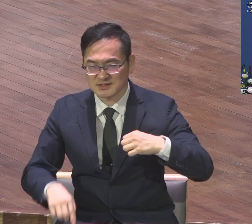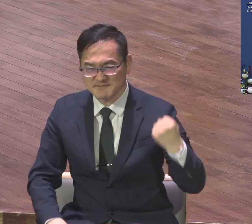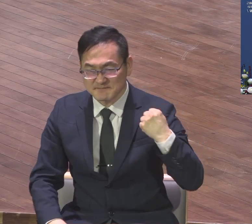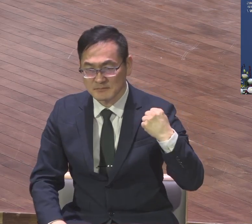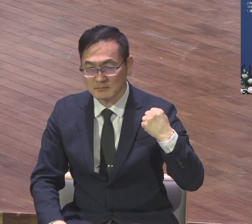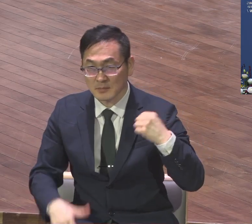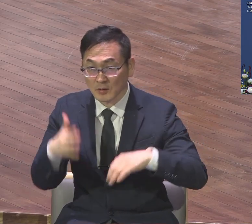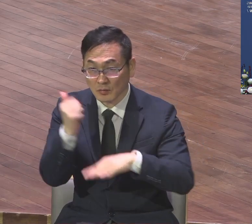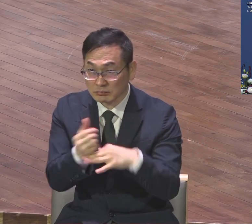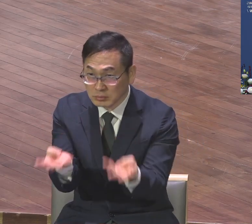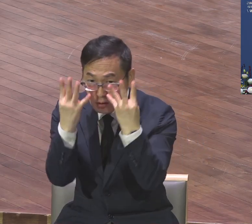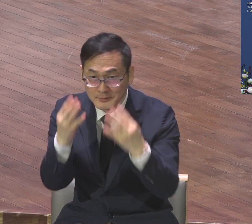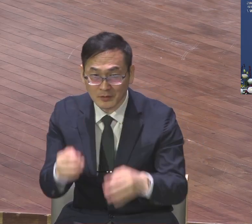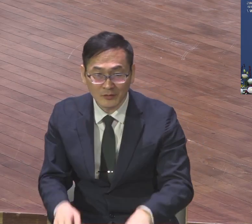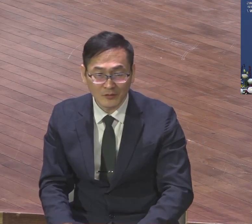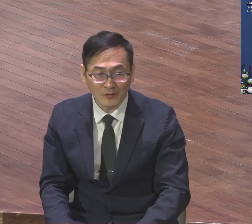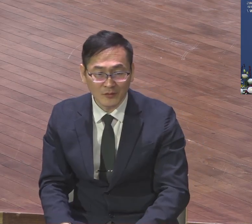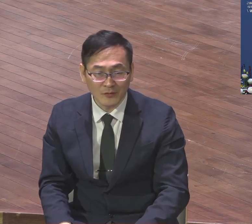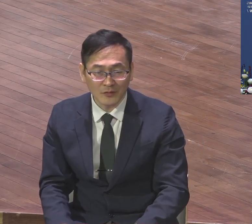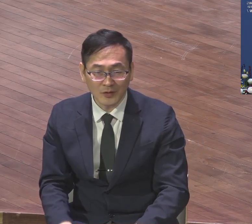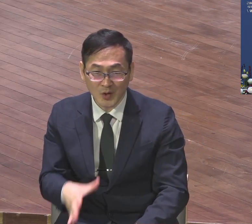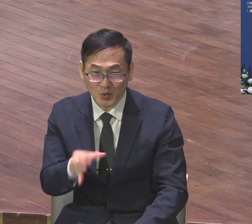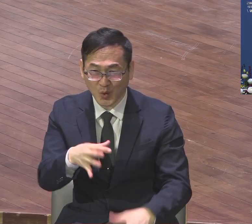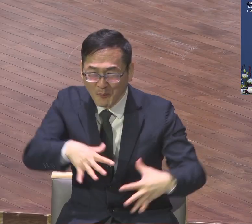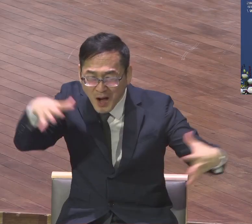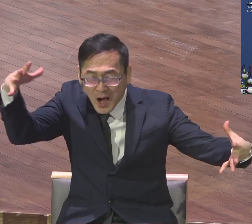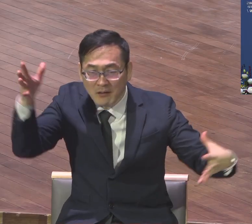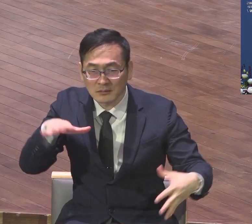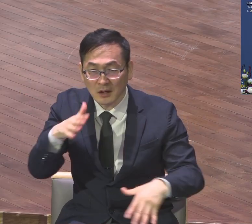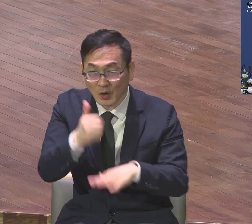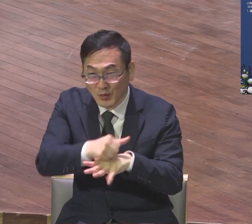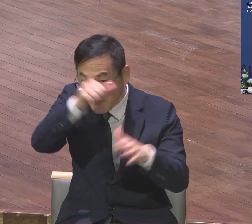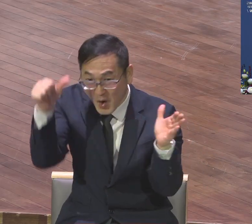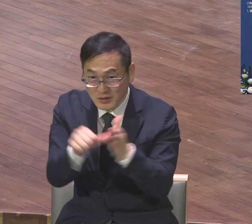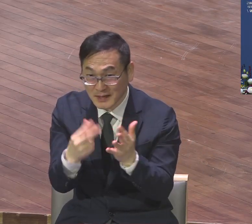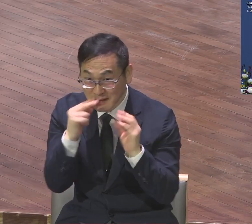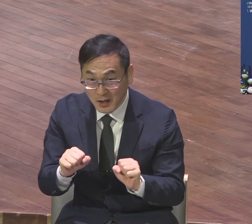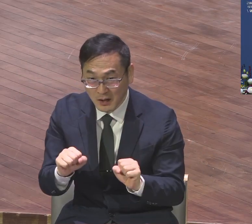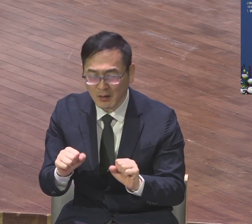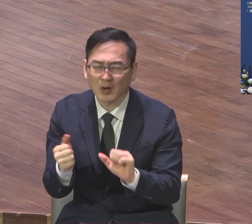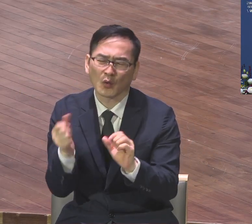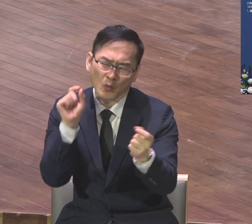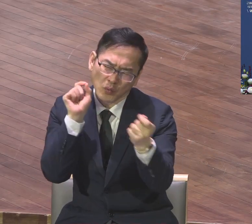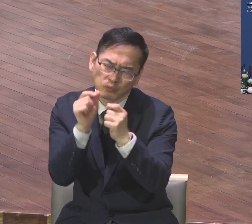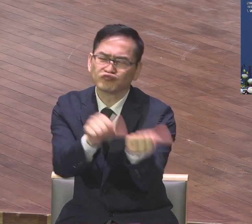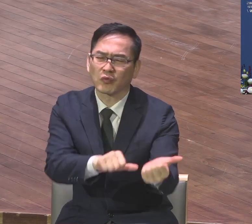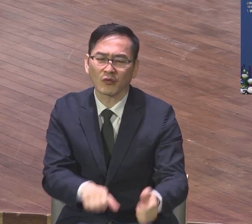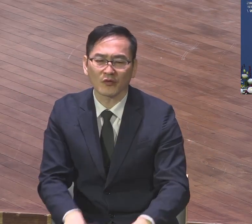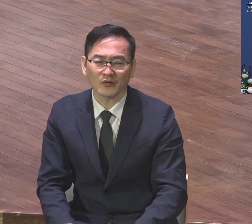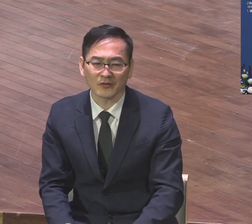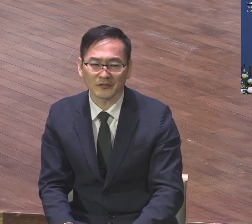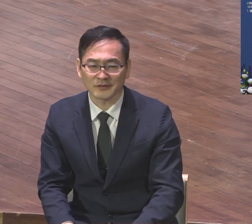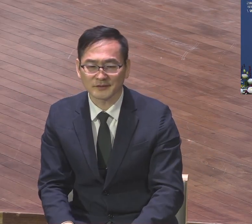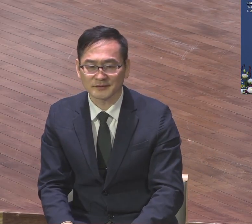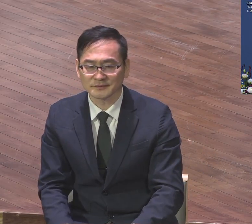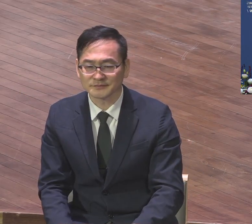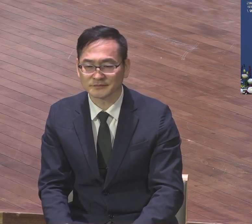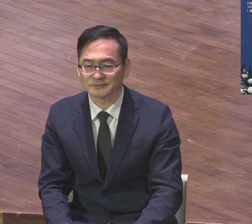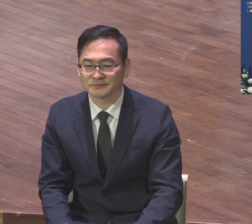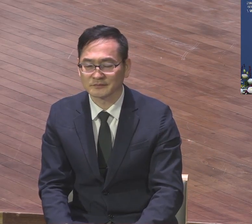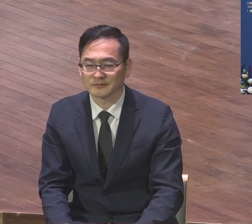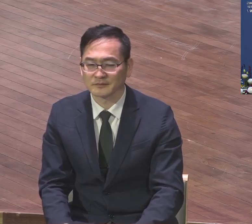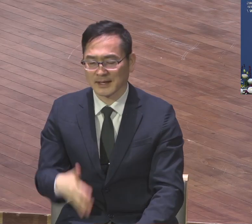여러분 영원한 생명 가진 자가 최고의 행복한 점 되시기 바랍니다. 가장 행복한 것입니다. 우리는 영적 존재이기